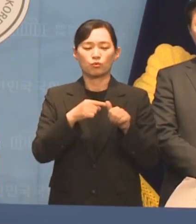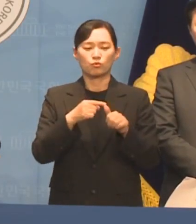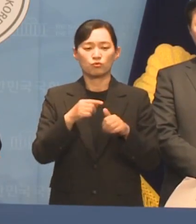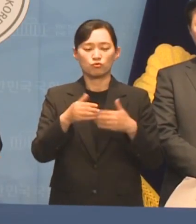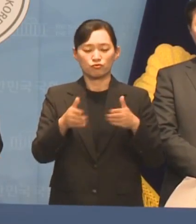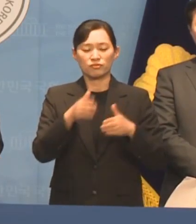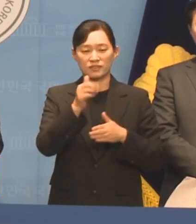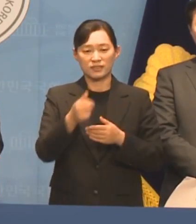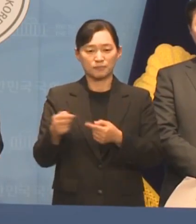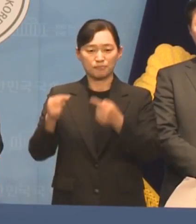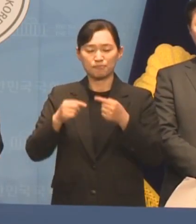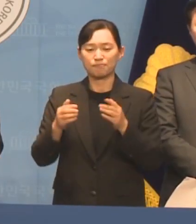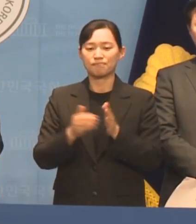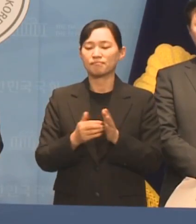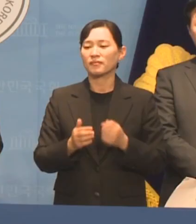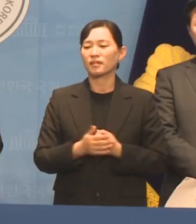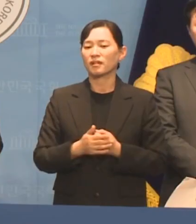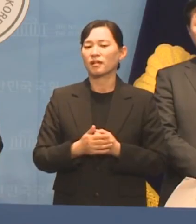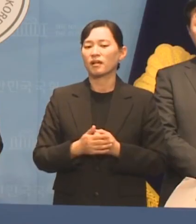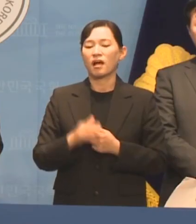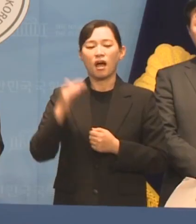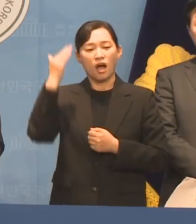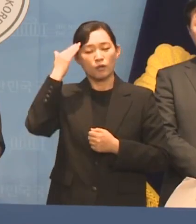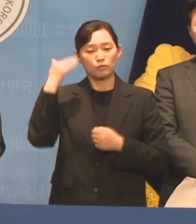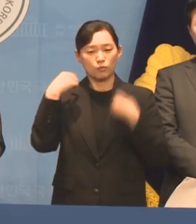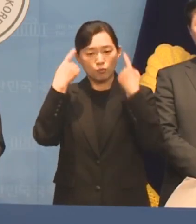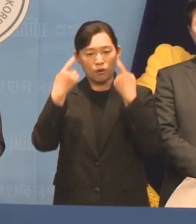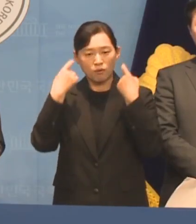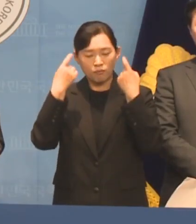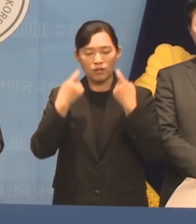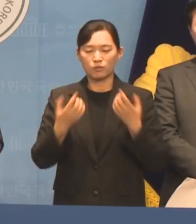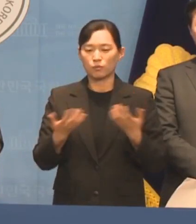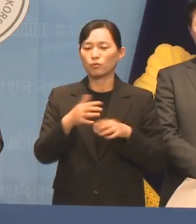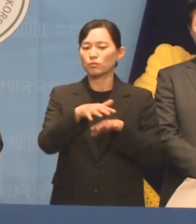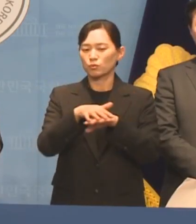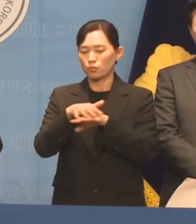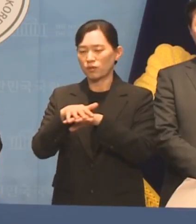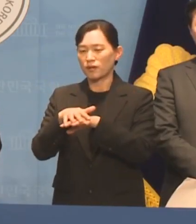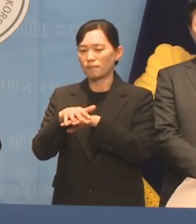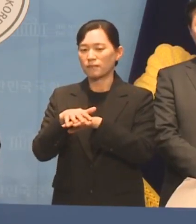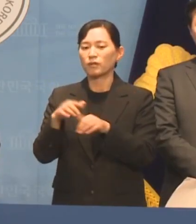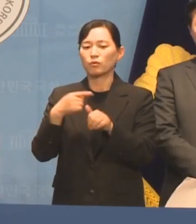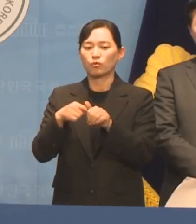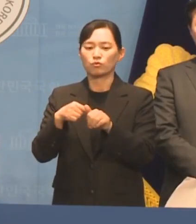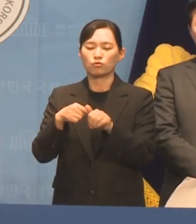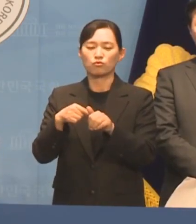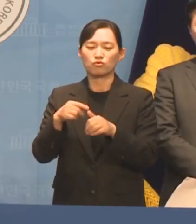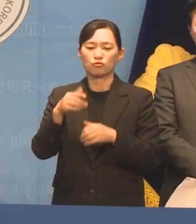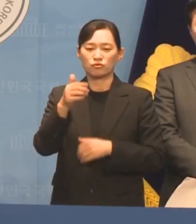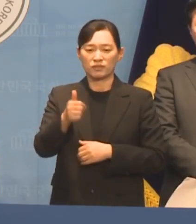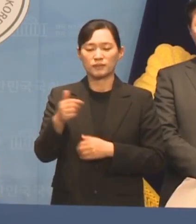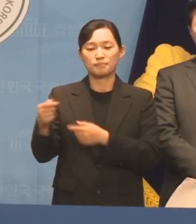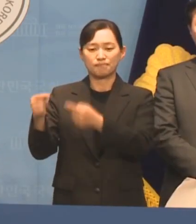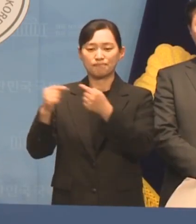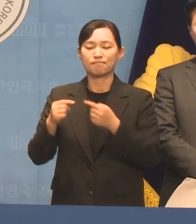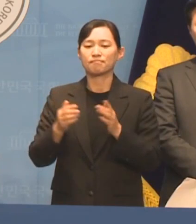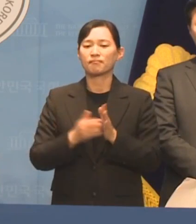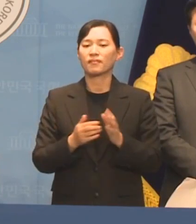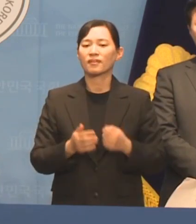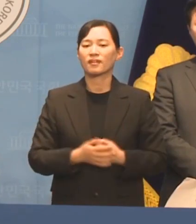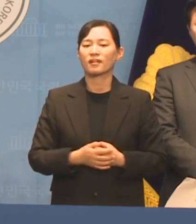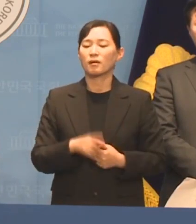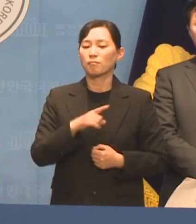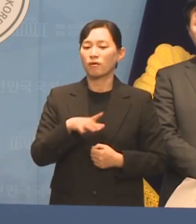참석하셨습니다. 변정섭 한국관광공사 노동조합 위원장님, 장동현 교육국장님 참석하셨습니다.